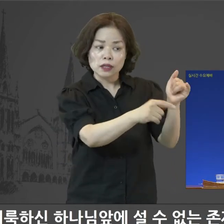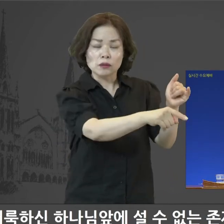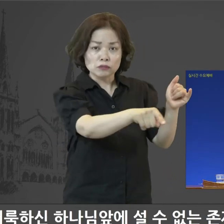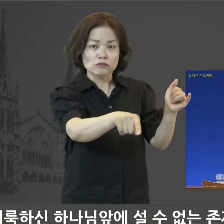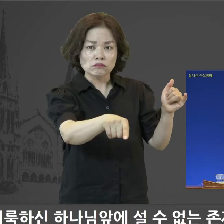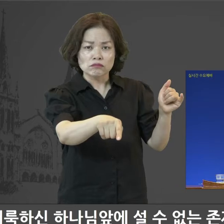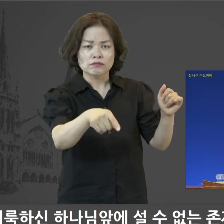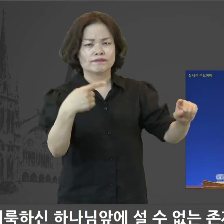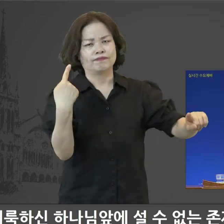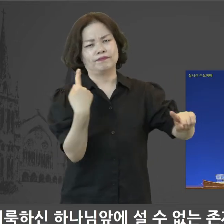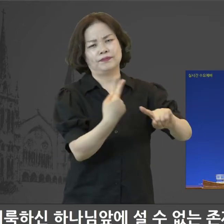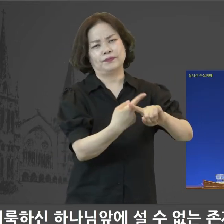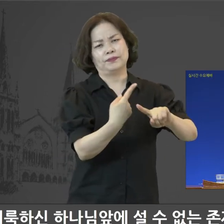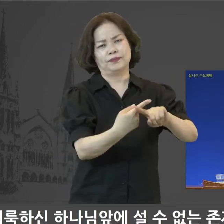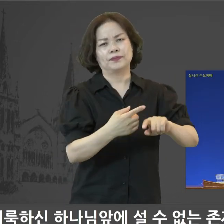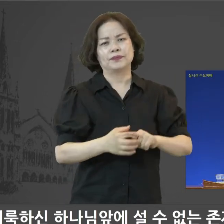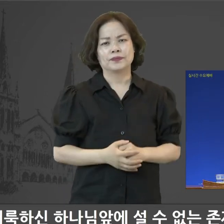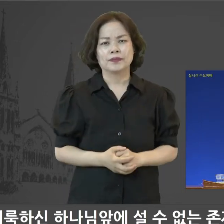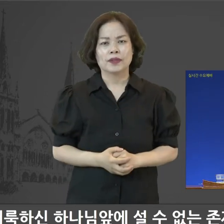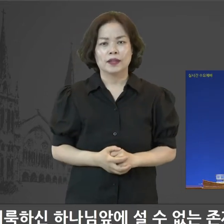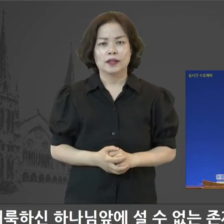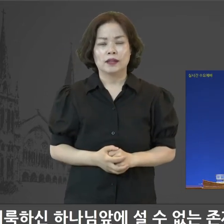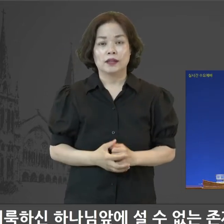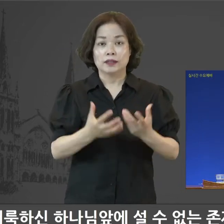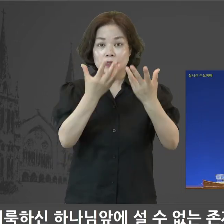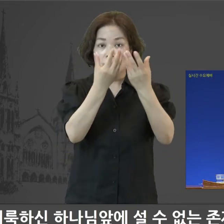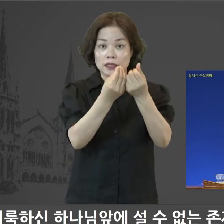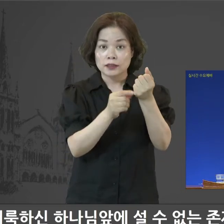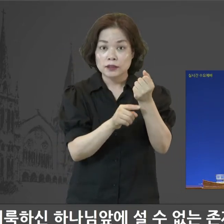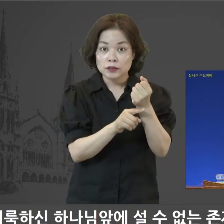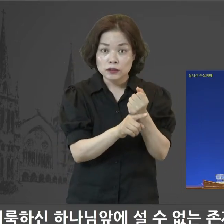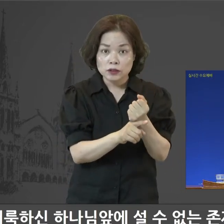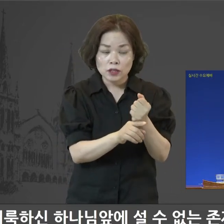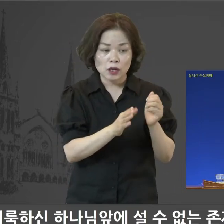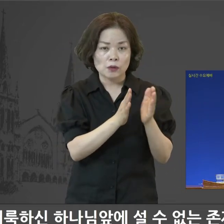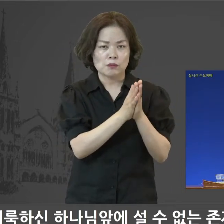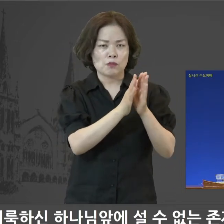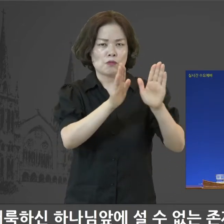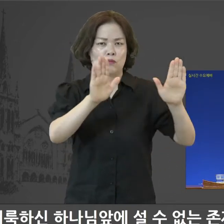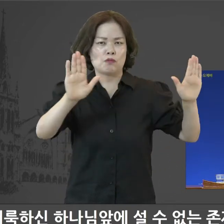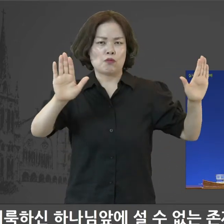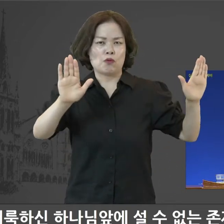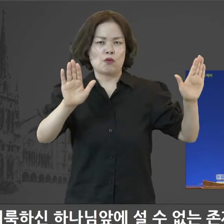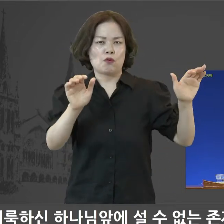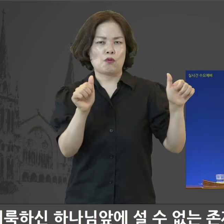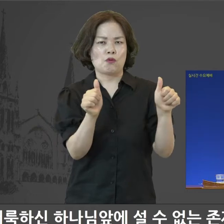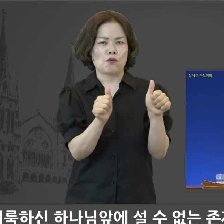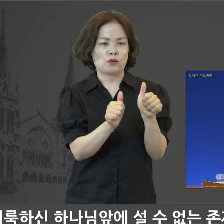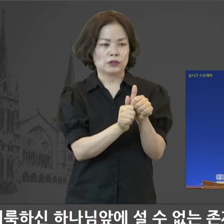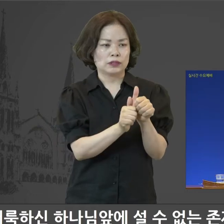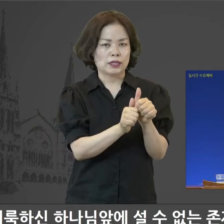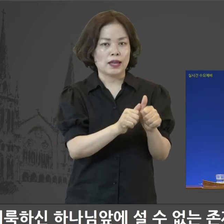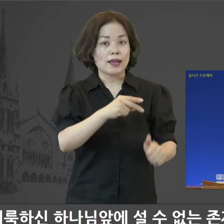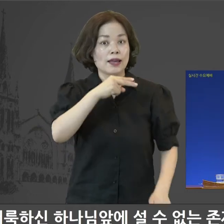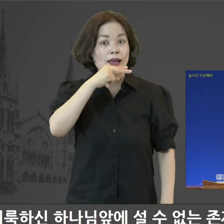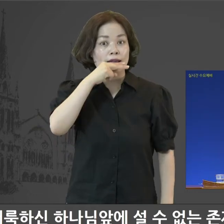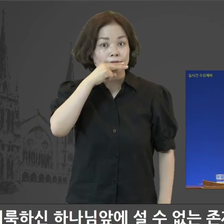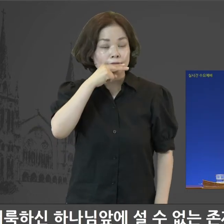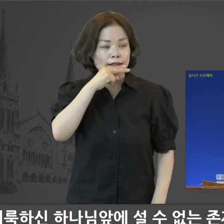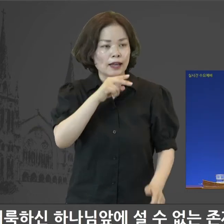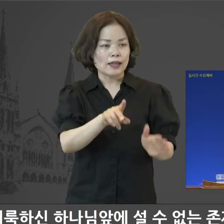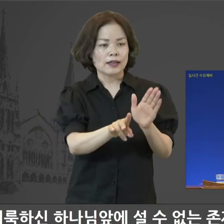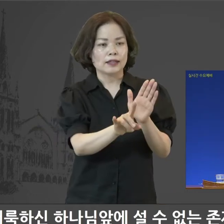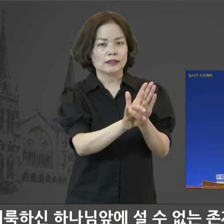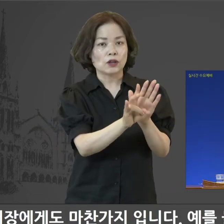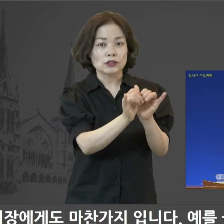사람들에게도 마찬가지예요. 예를 들어서 모세나 이사야의 경우 이러한 믿음의